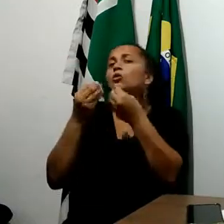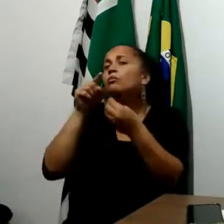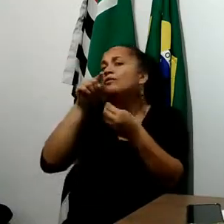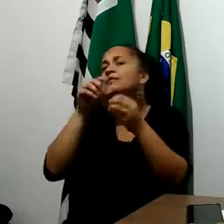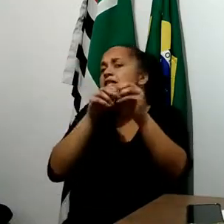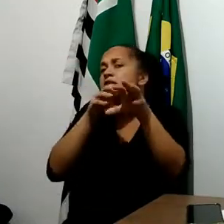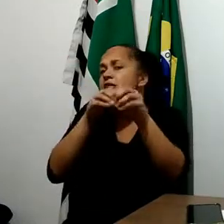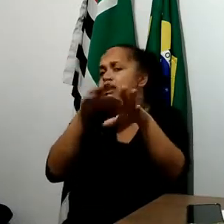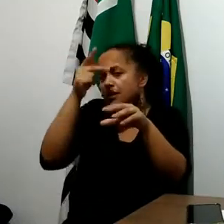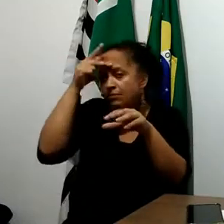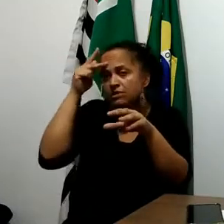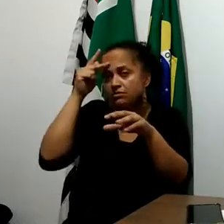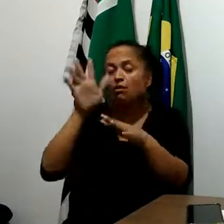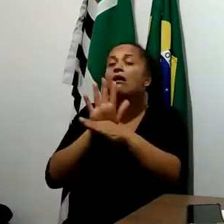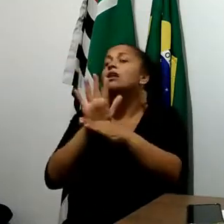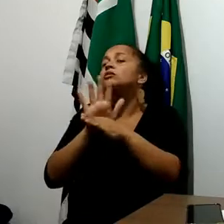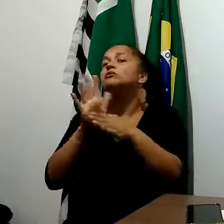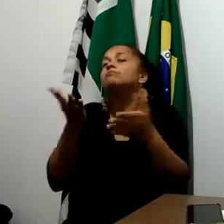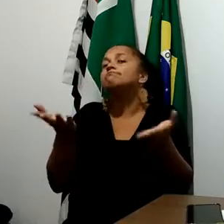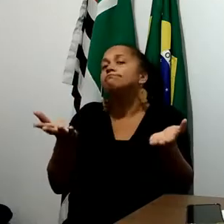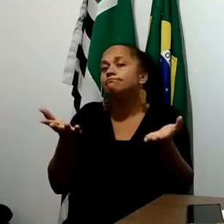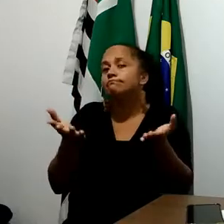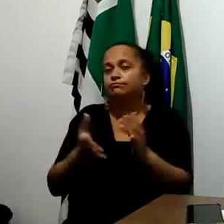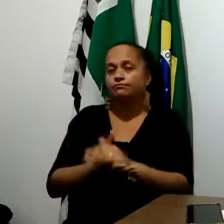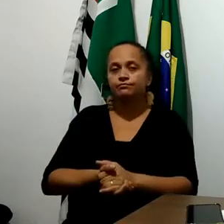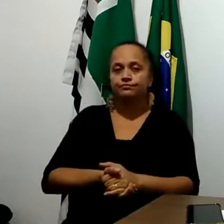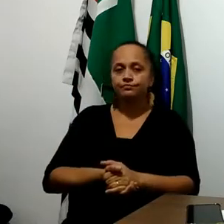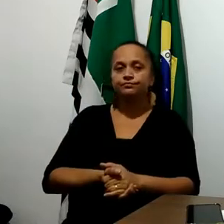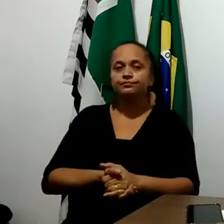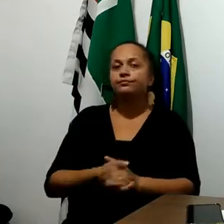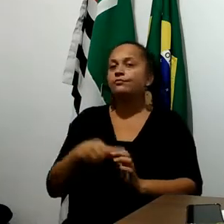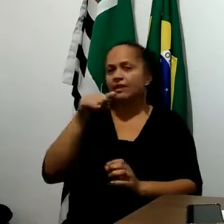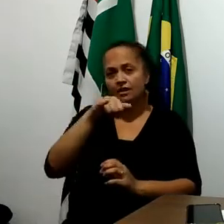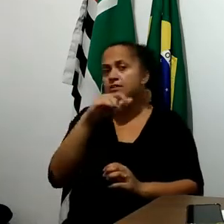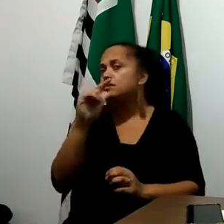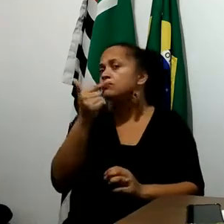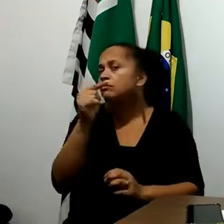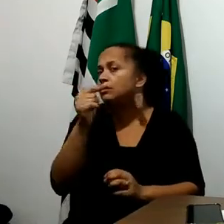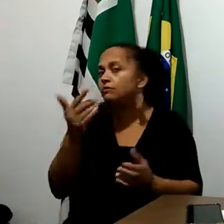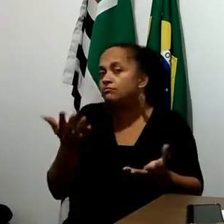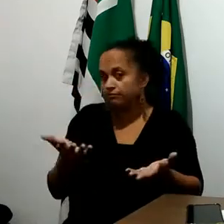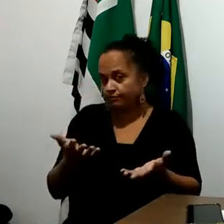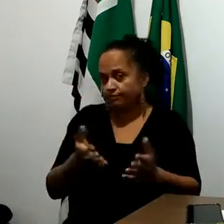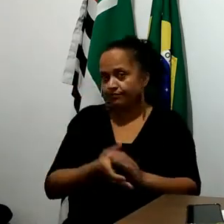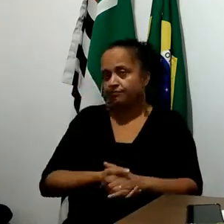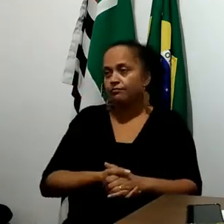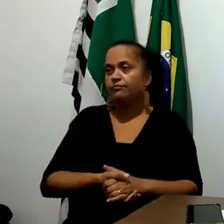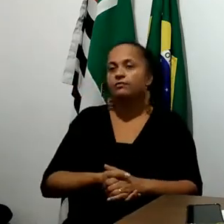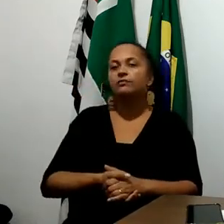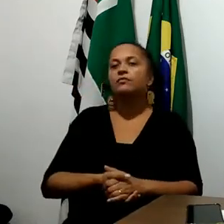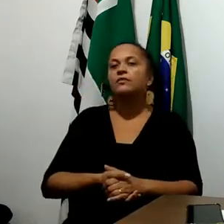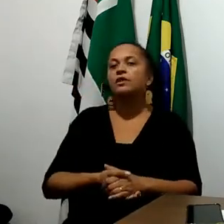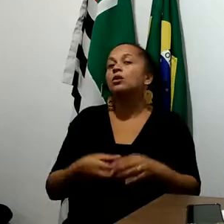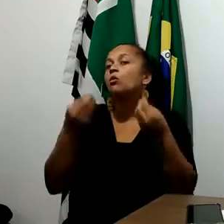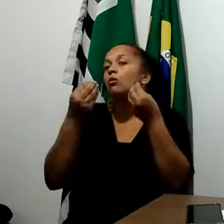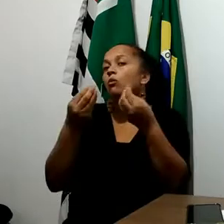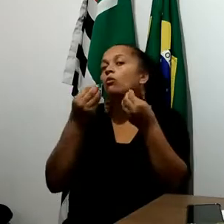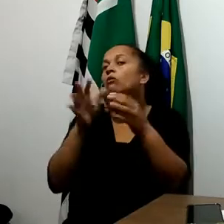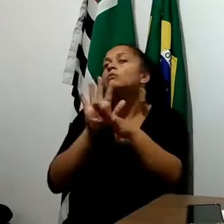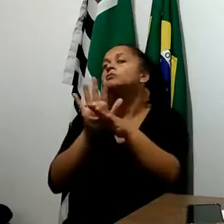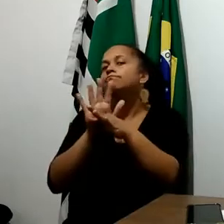pessoa? Como é que eu vou poder ajudar alguém se eu não tenho com que ajudar ou como